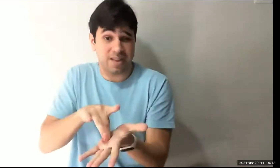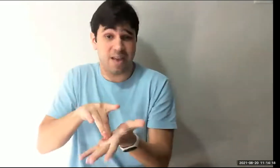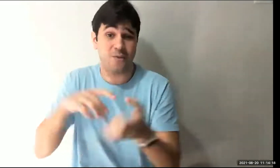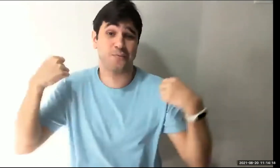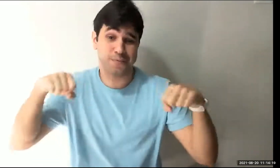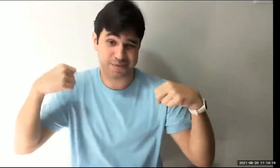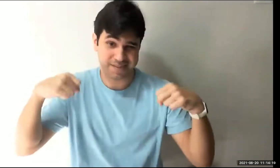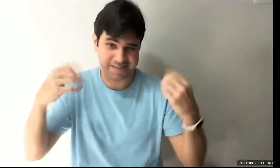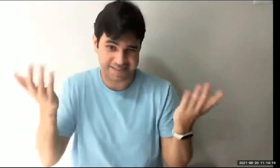Mas